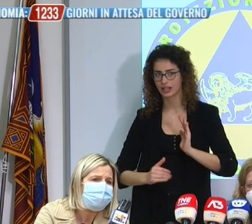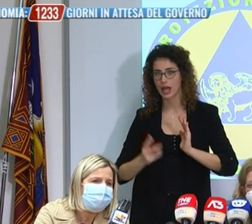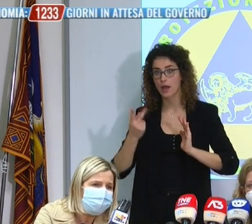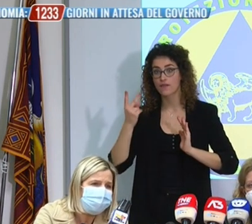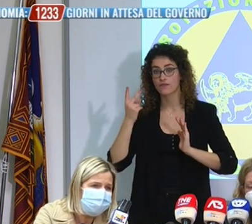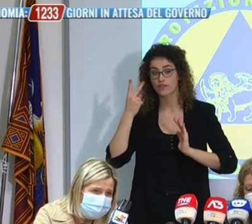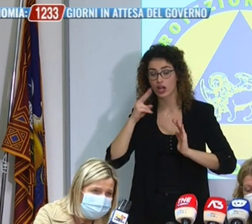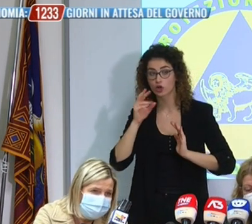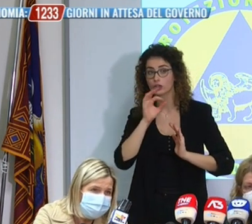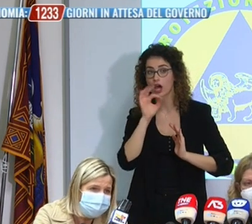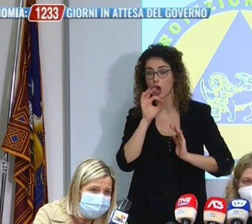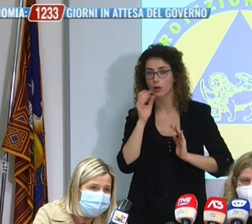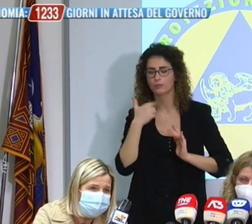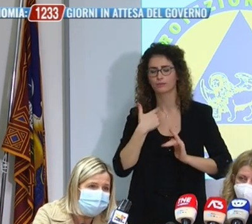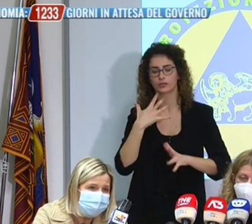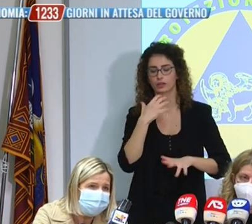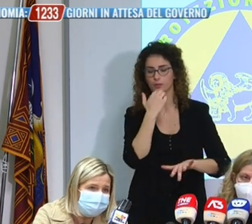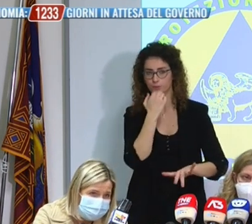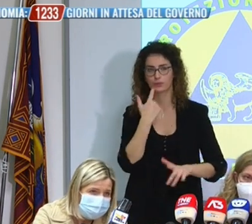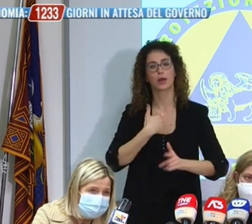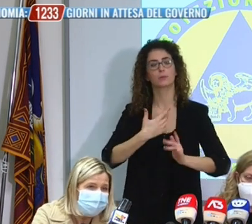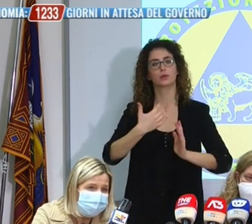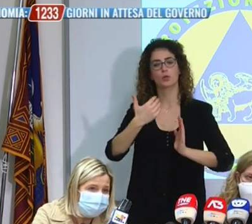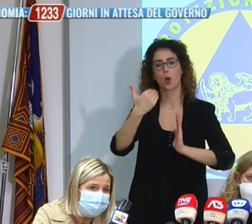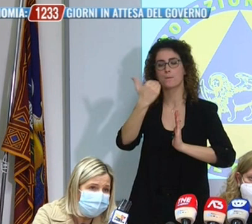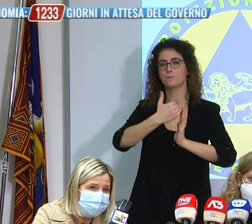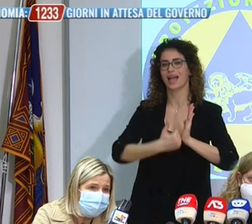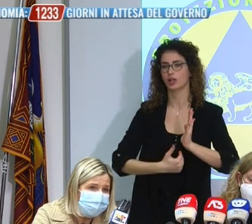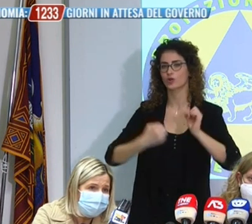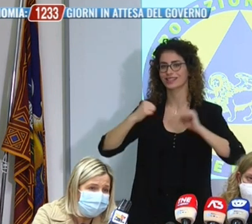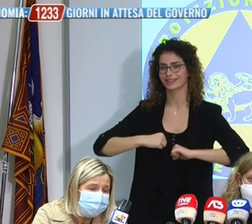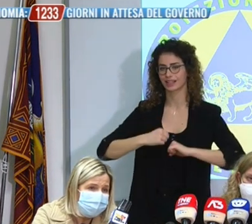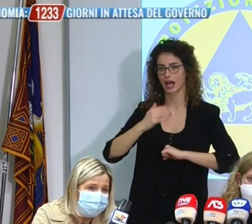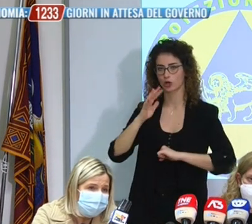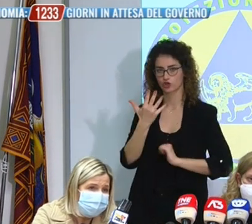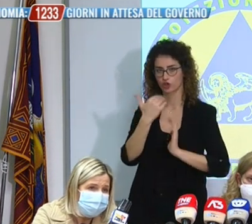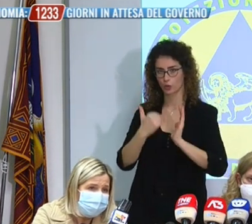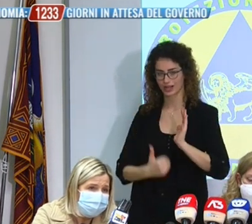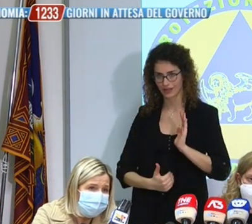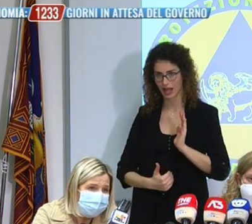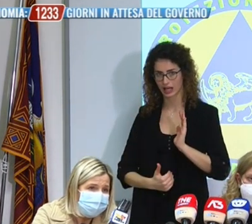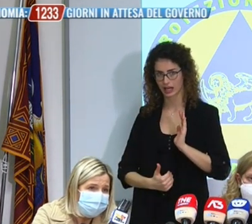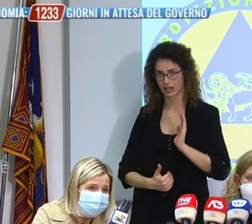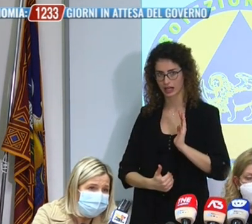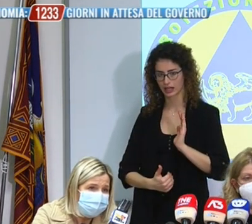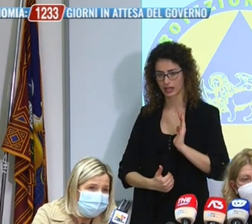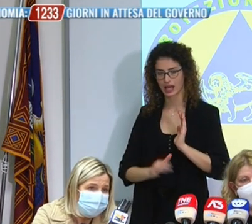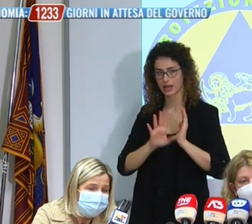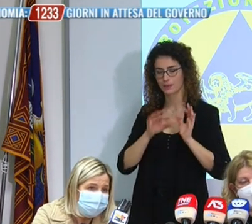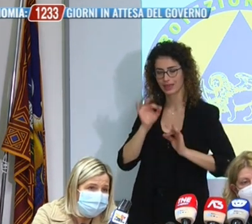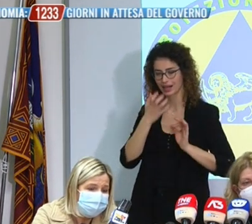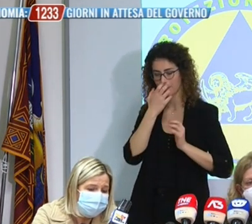Semaforo. Il famoso piano sanitario a 5 livelli. Sta già scattando, per esempio, per le